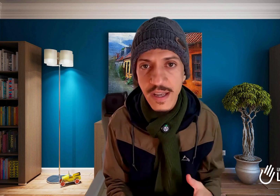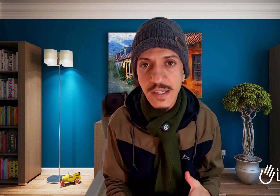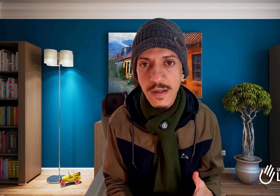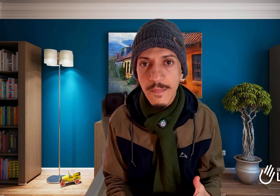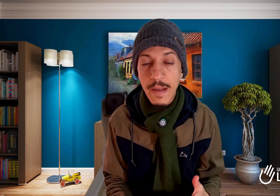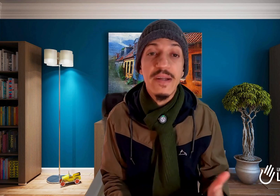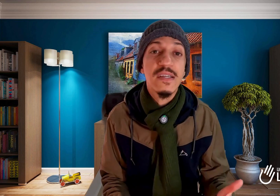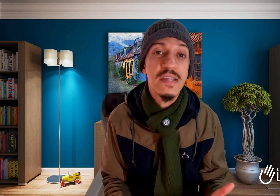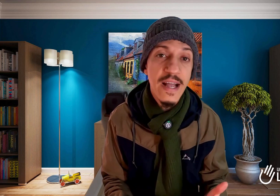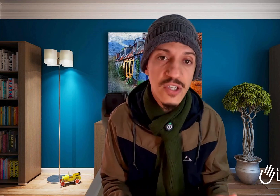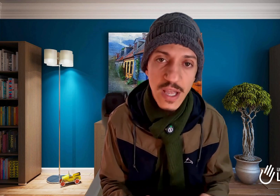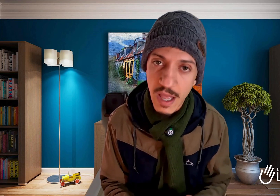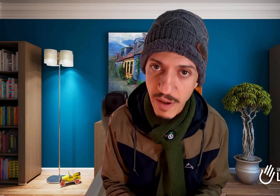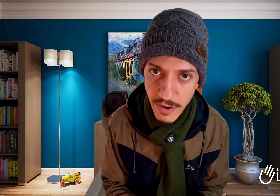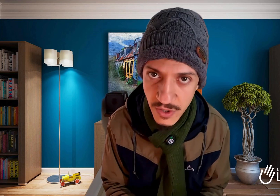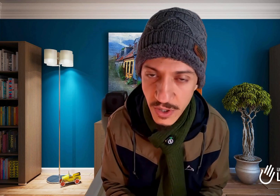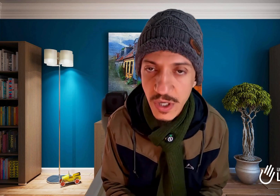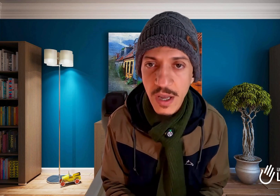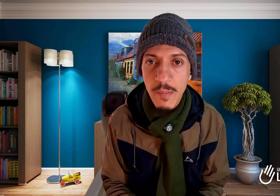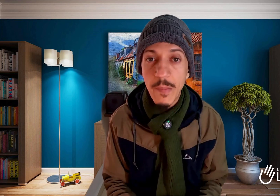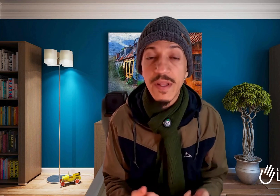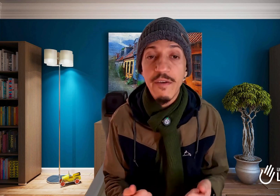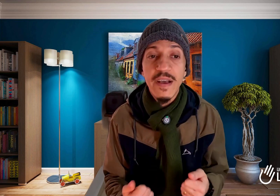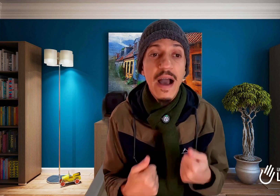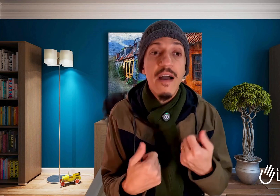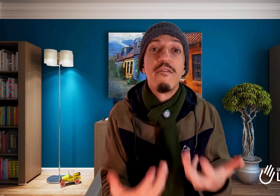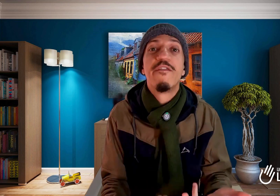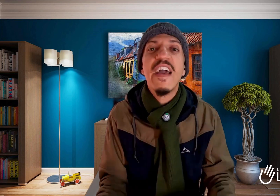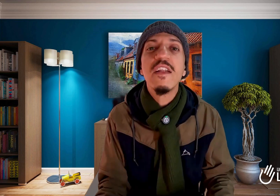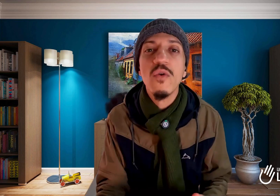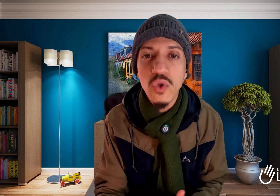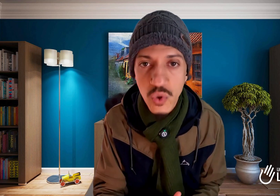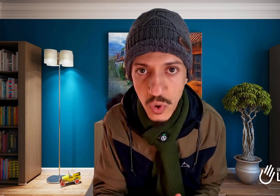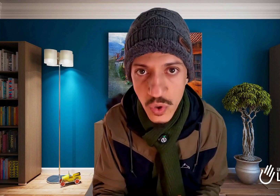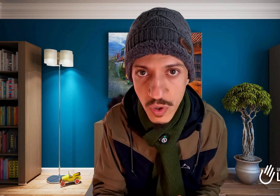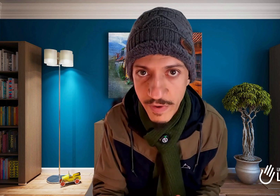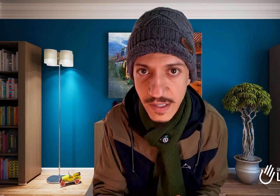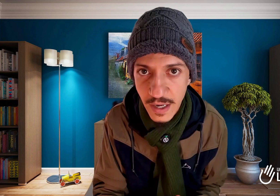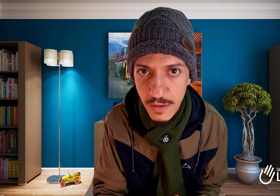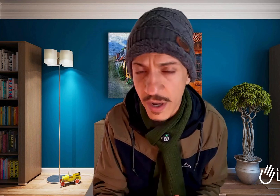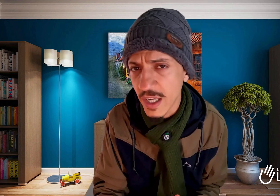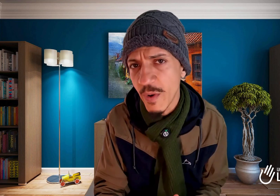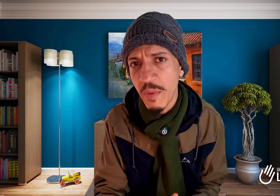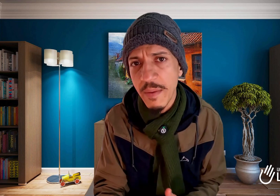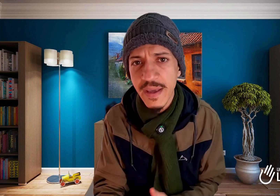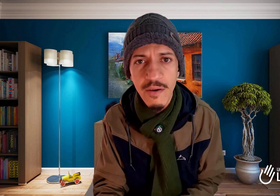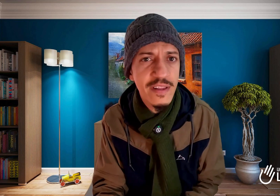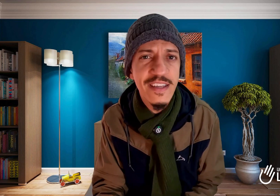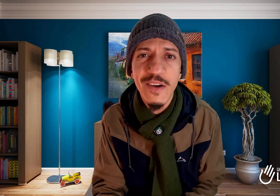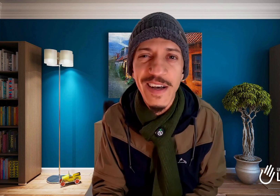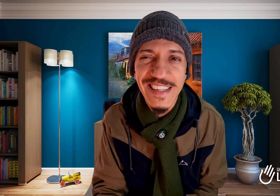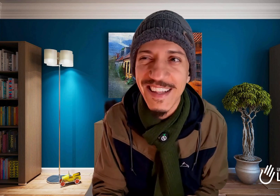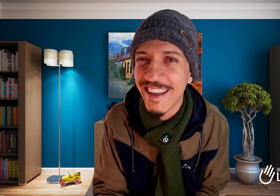na Praça 7, em Belo Horizonte, para poder ficar vendo os surdos conversando. O grande problema é que eu não entendia quase nada do que eles estavam